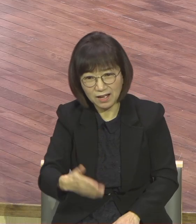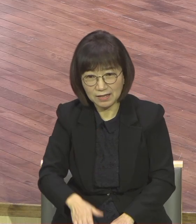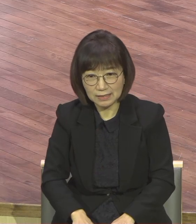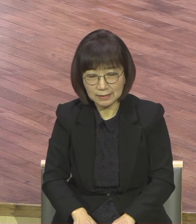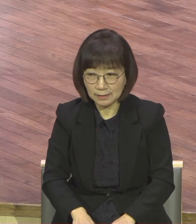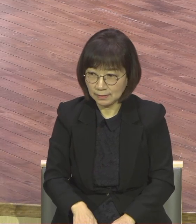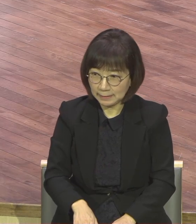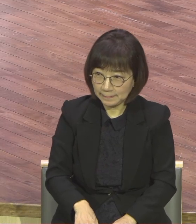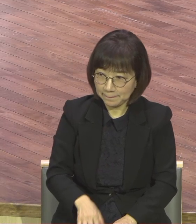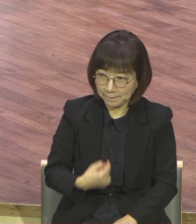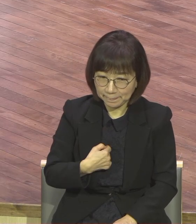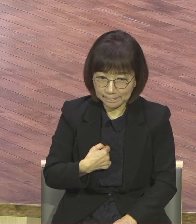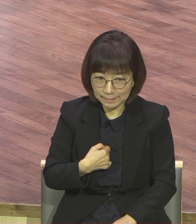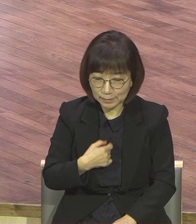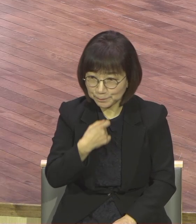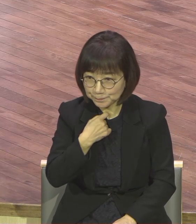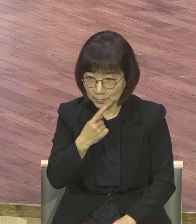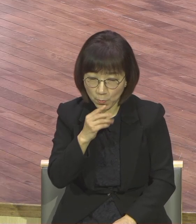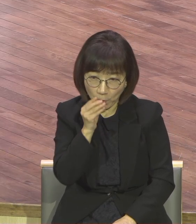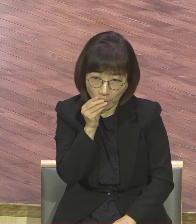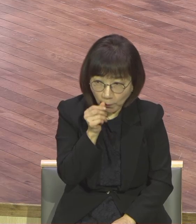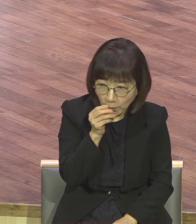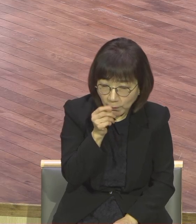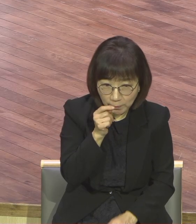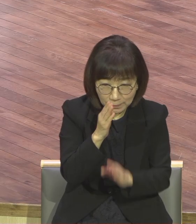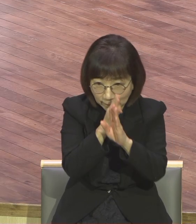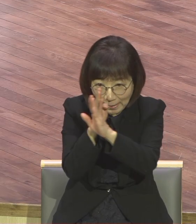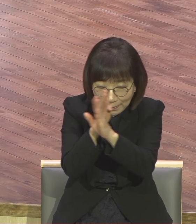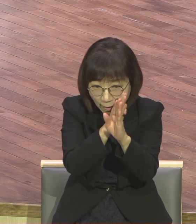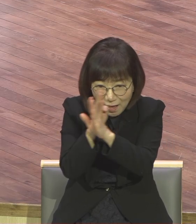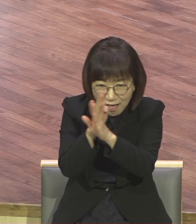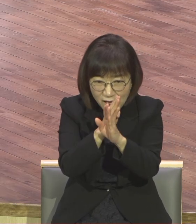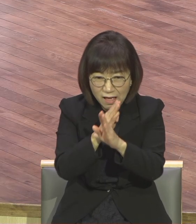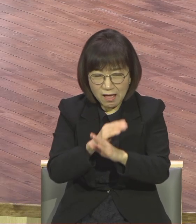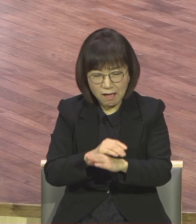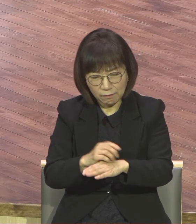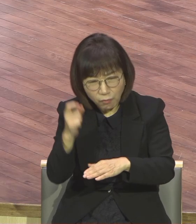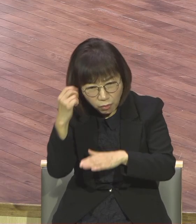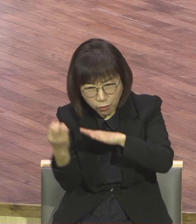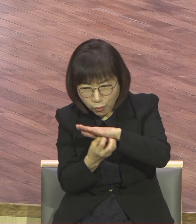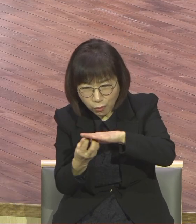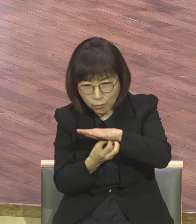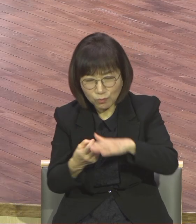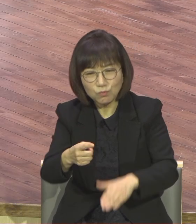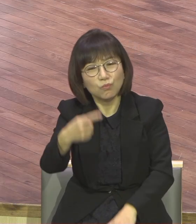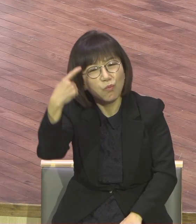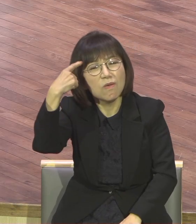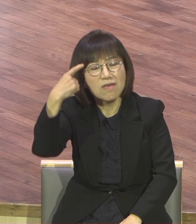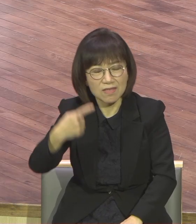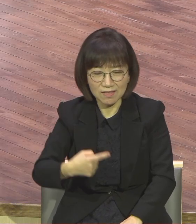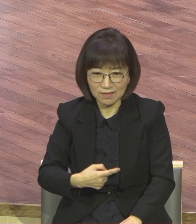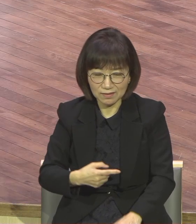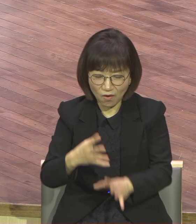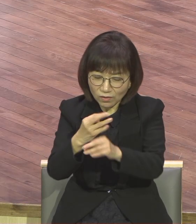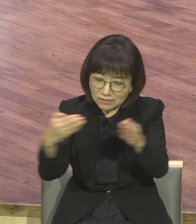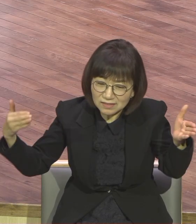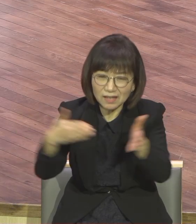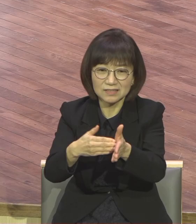기회주의자로 그때그때 말 바꾸고 가면서 살기 위해서 왜 그래 삽니까? 언제까지 그래 살